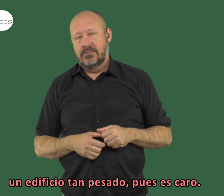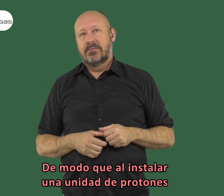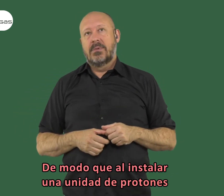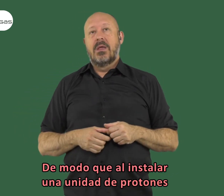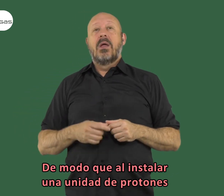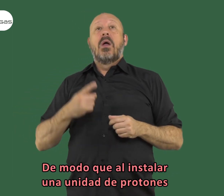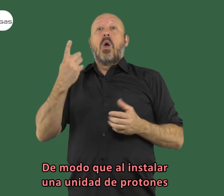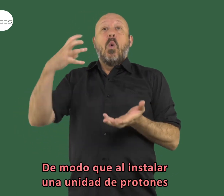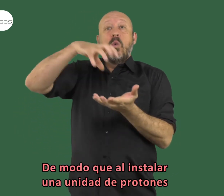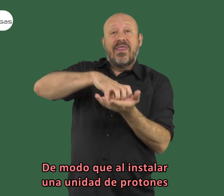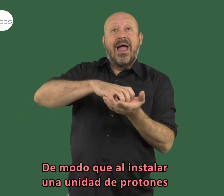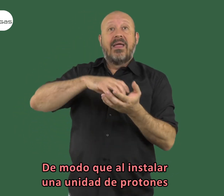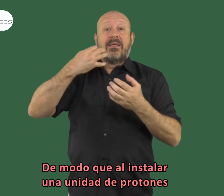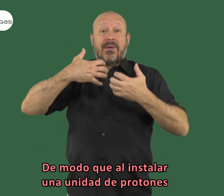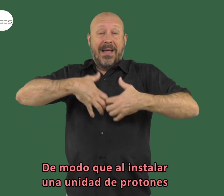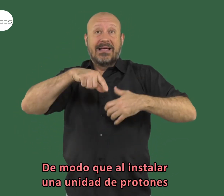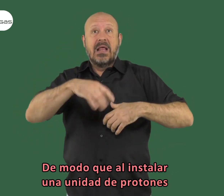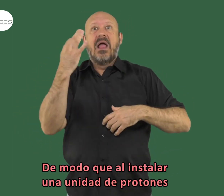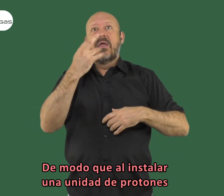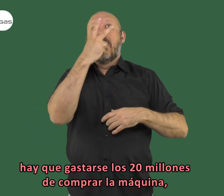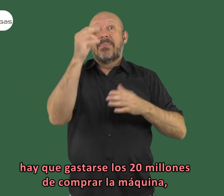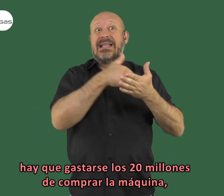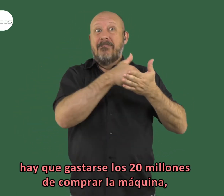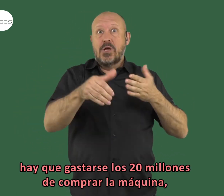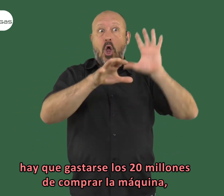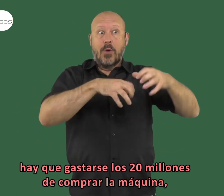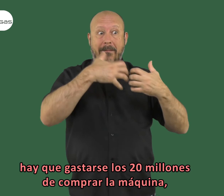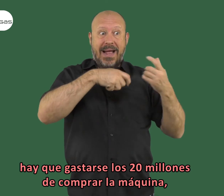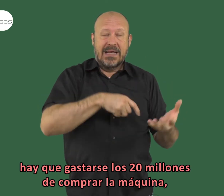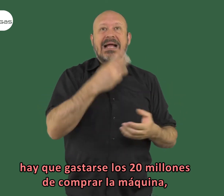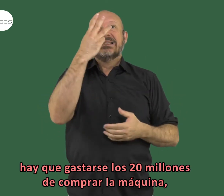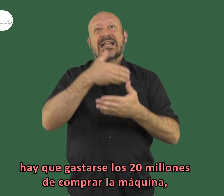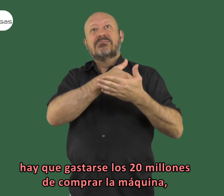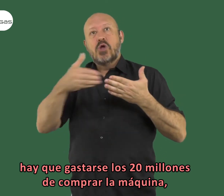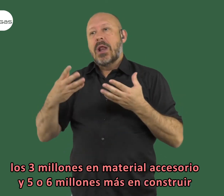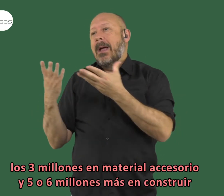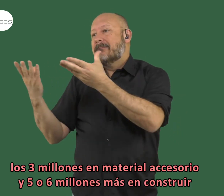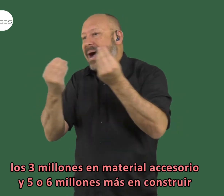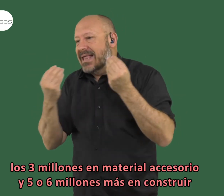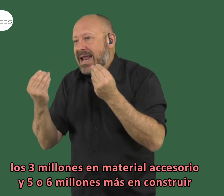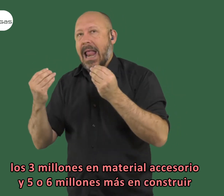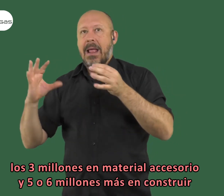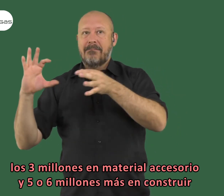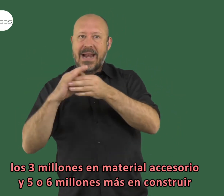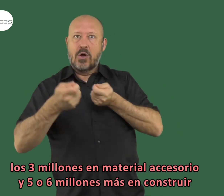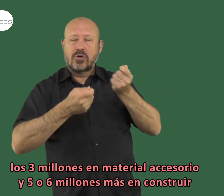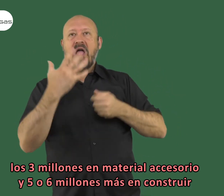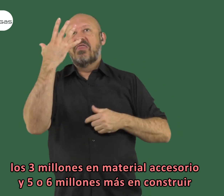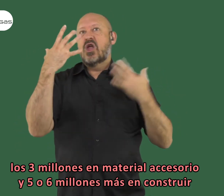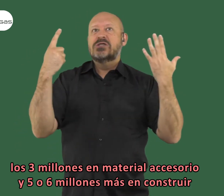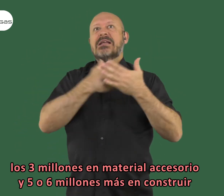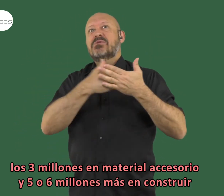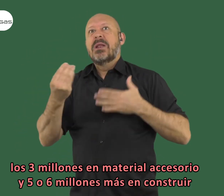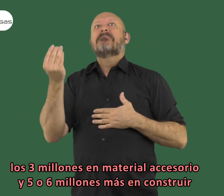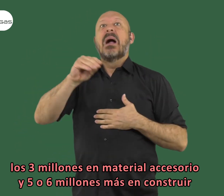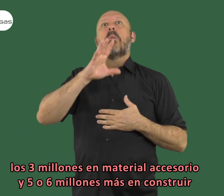A instalar una unidad de protones hay que gastarse los 20 millones de comprar la máquina, los 3 millones en material accesorio